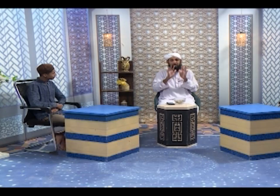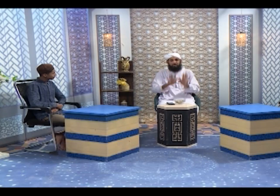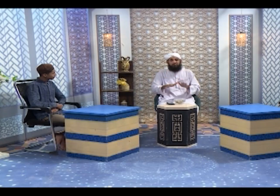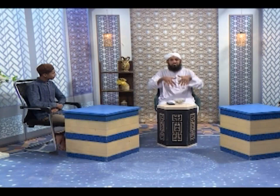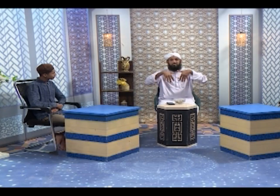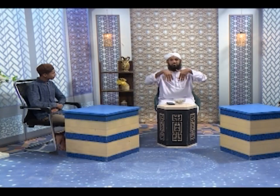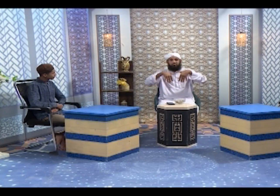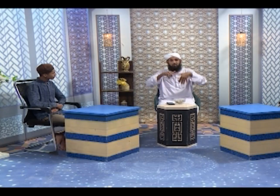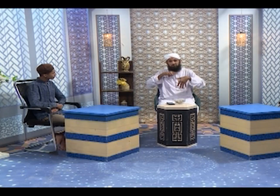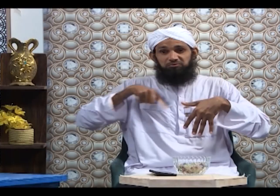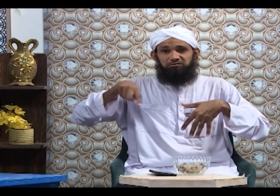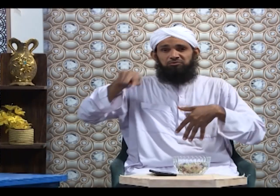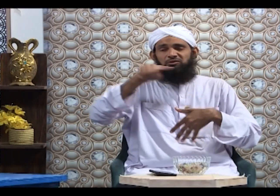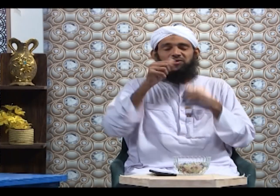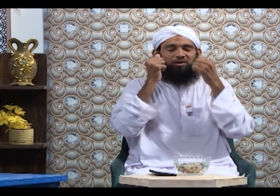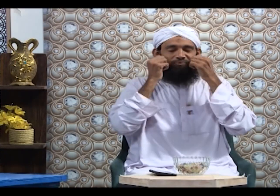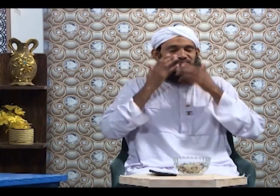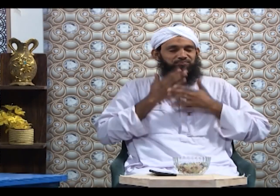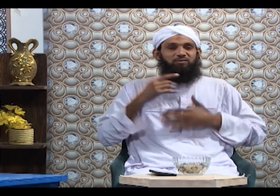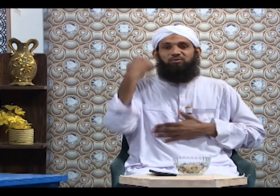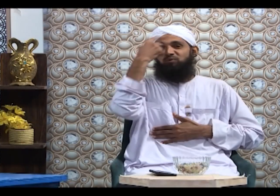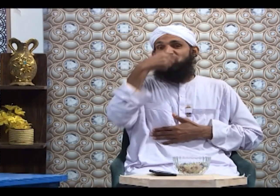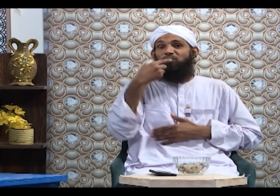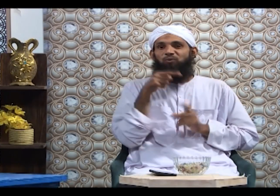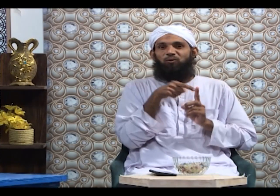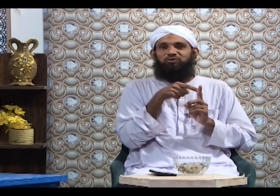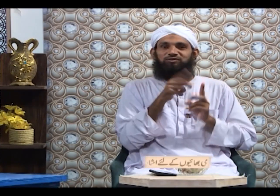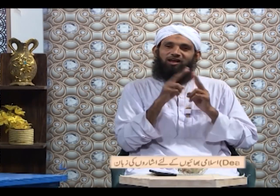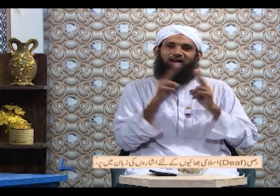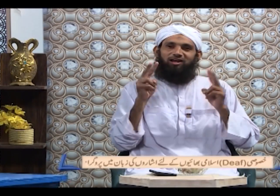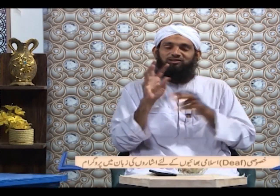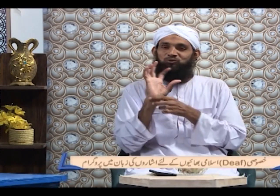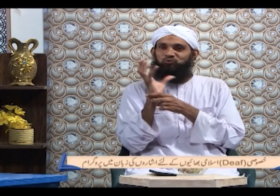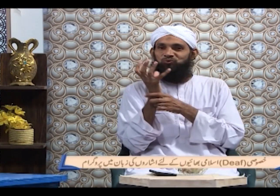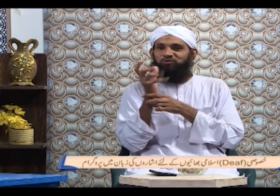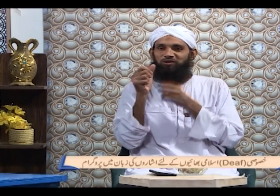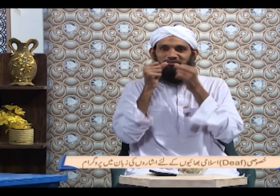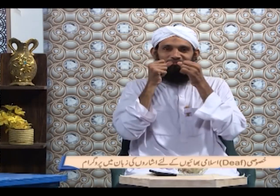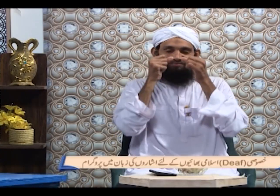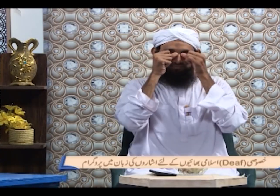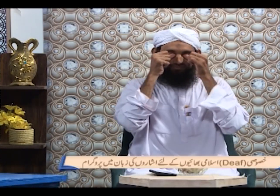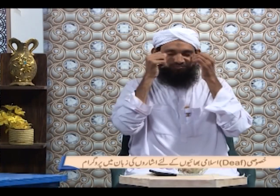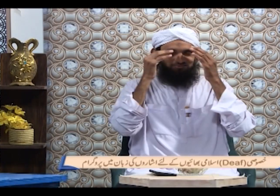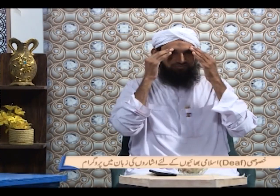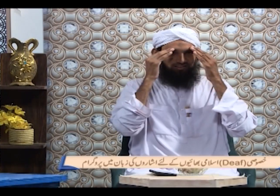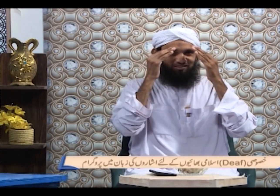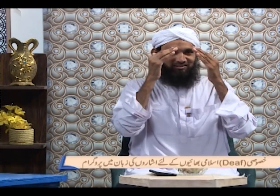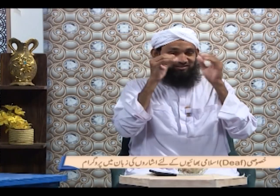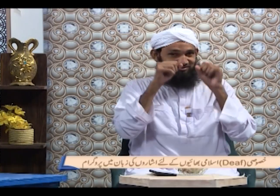سے آرام میں وہ ہوگا جو حضور صلی اللہ علیہ وآلہ وصحبہ وسلم کے ساتھ رہے اور حضور